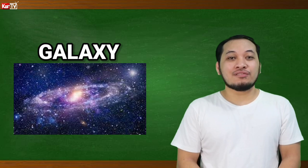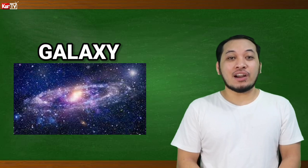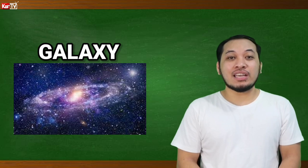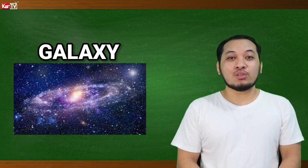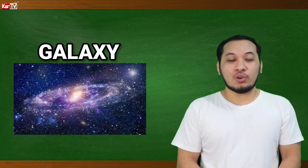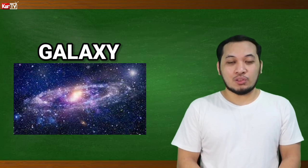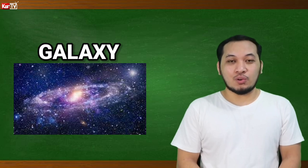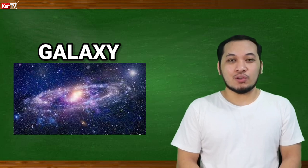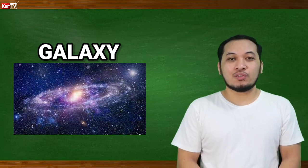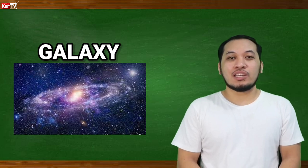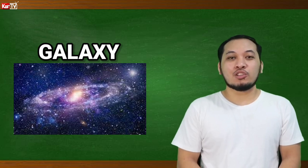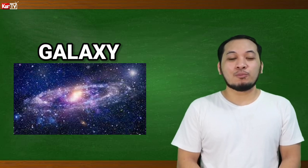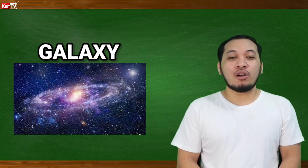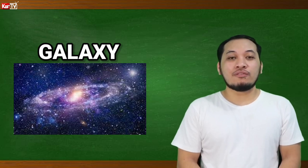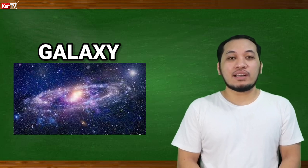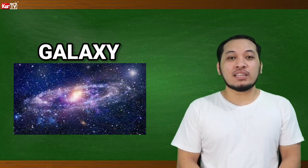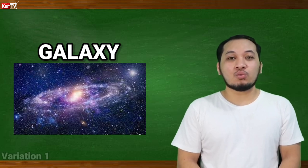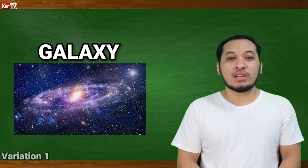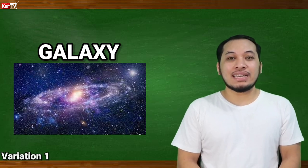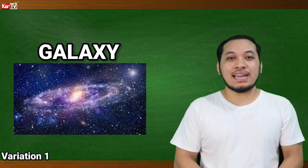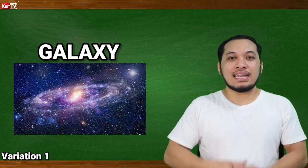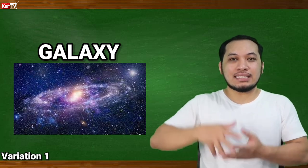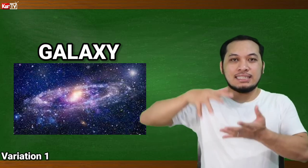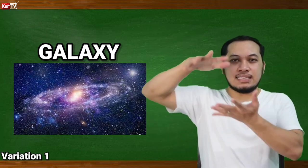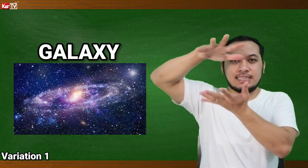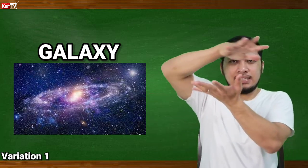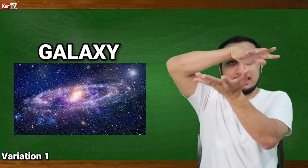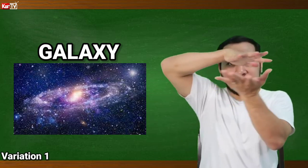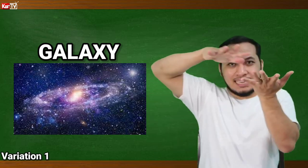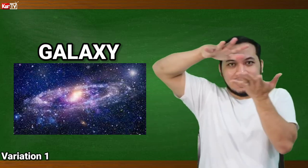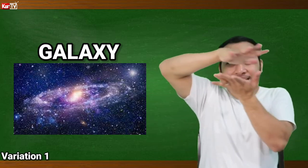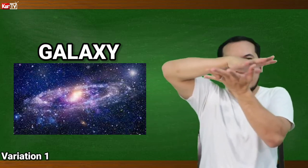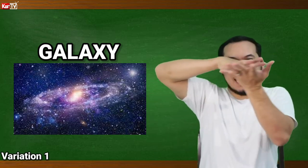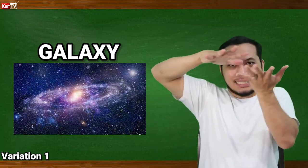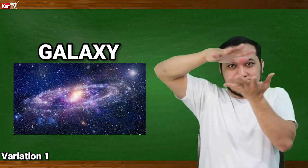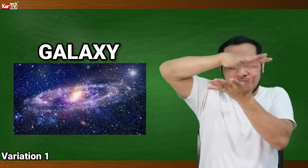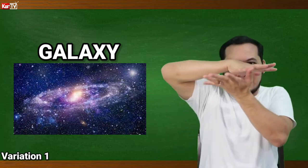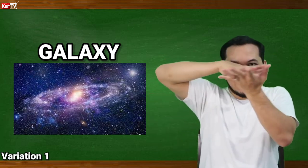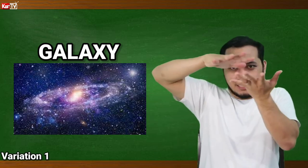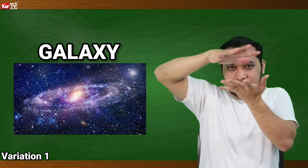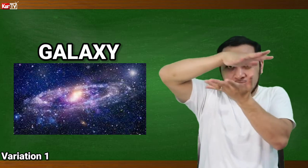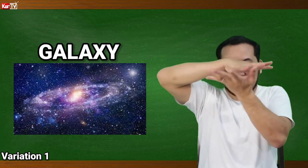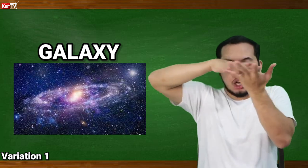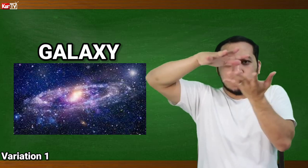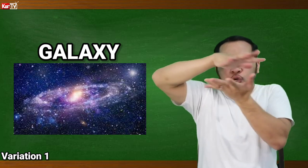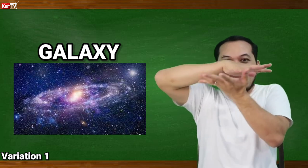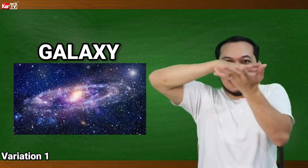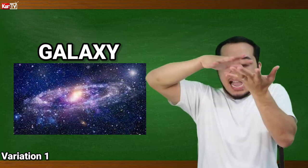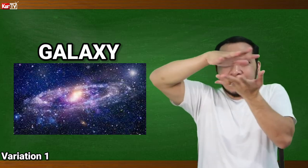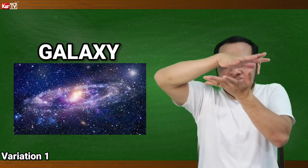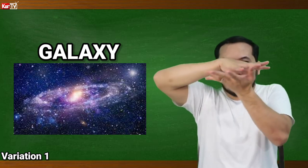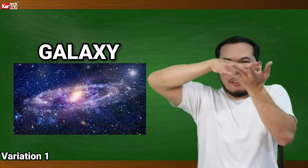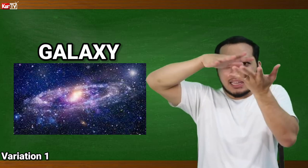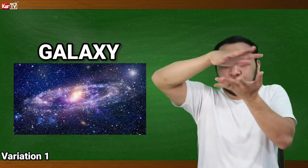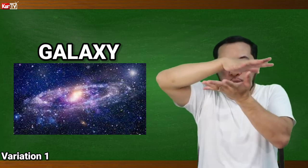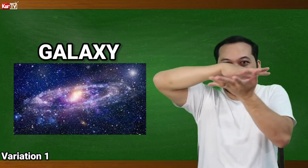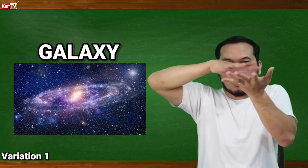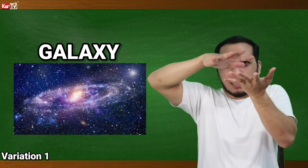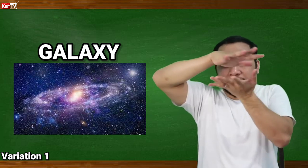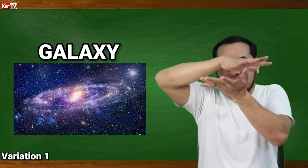variant 2 ito so ganito po ang variant 1 ng galaxy galaxy galaxy so kailangan naka-flat po itong kamay